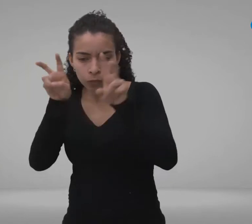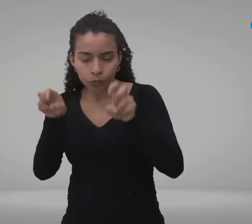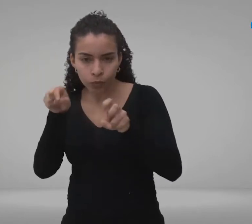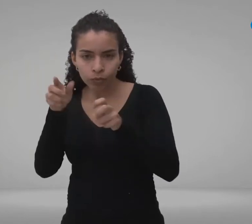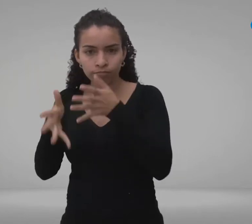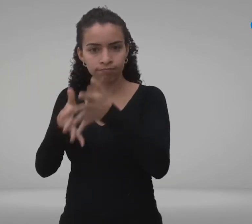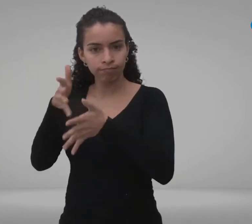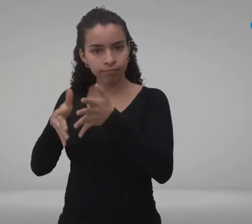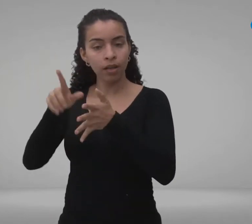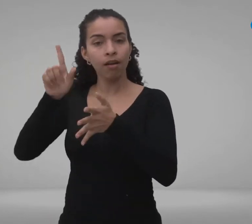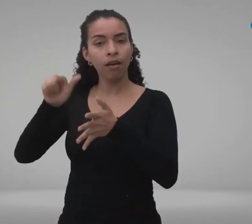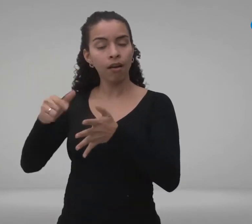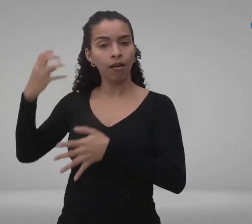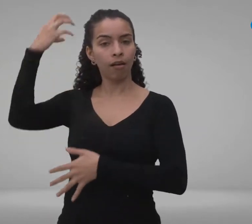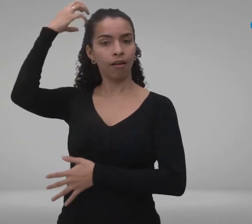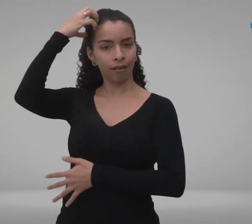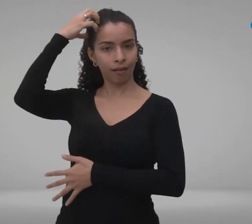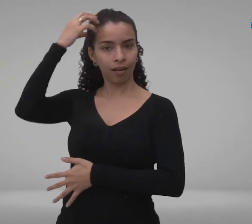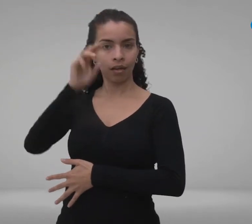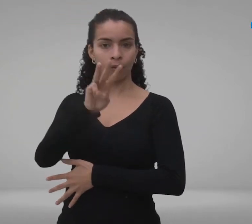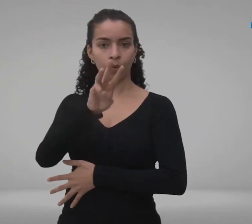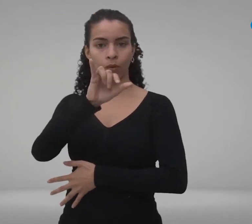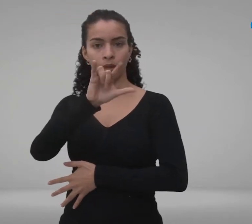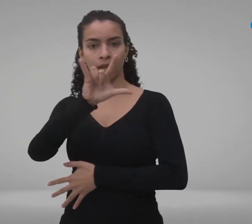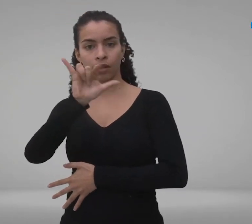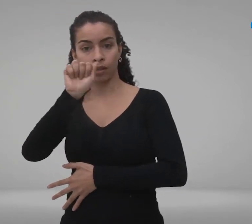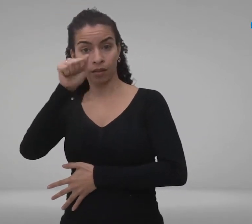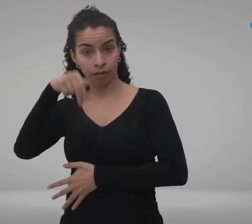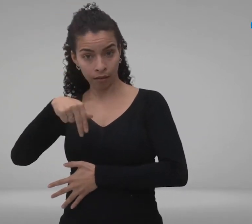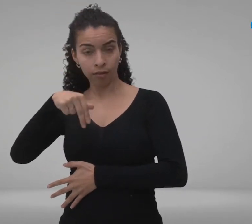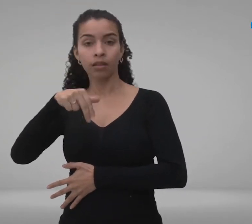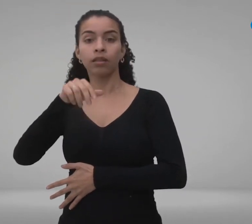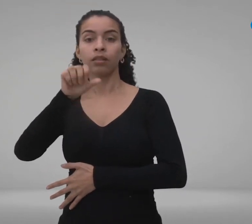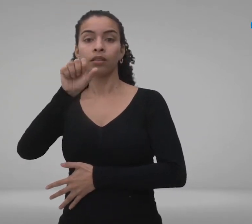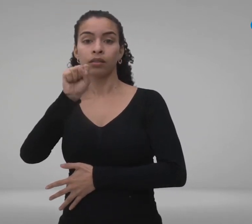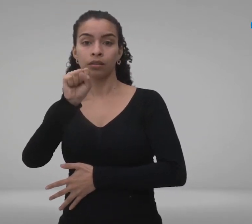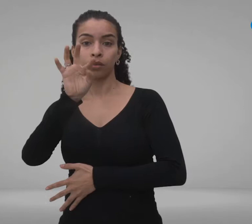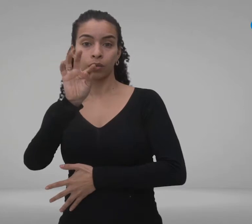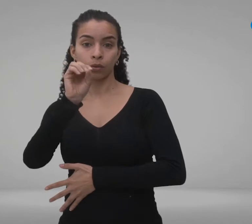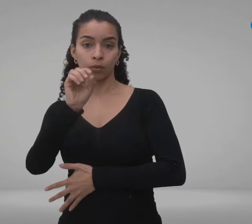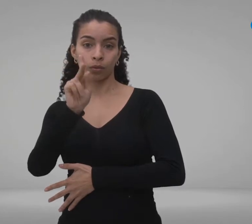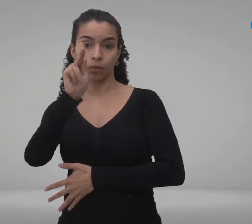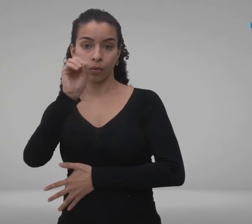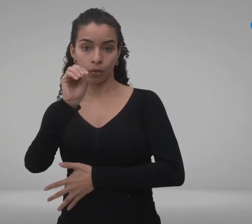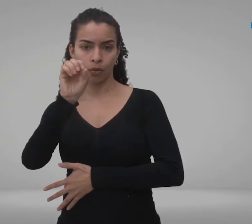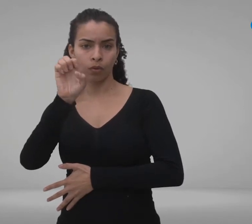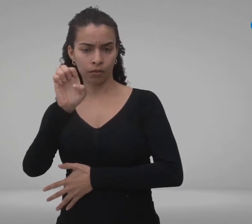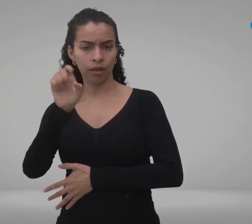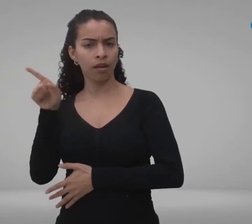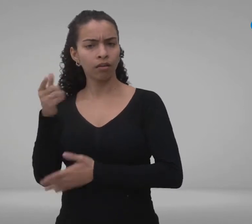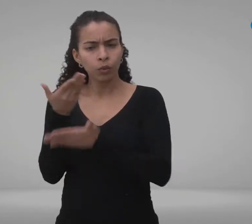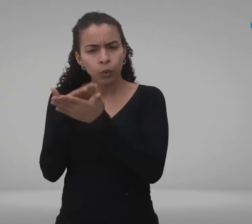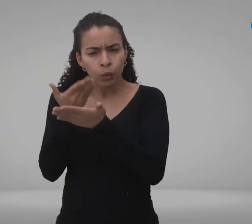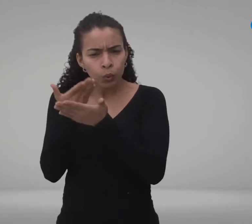se debruçar sobre essa língua foi o William Stokely, Então, ele estudou principalmente os